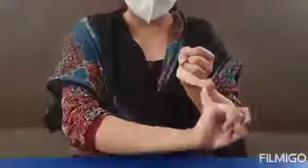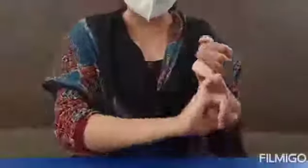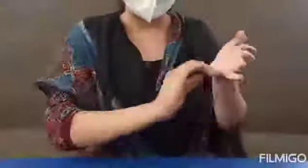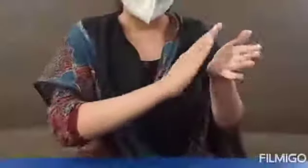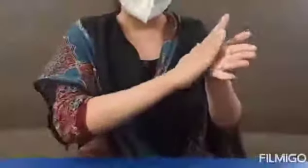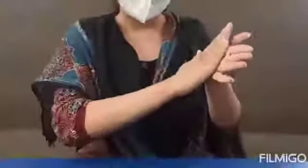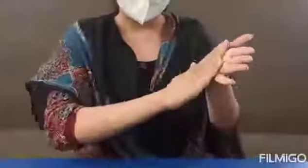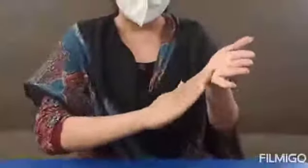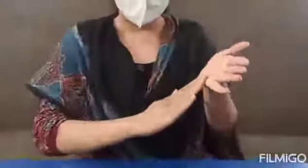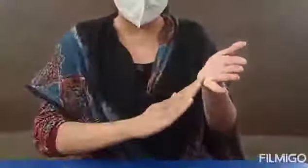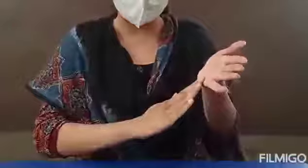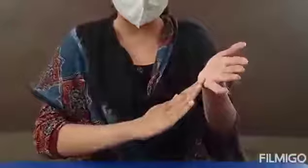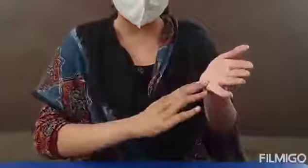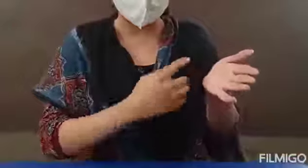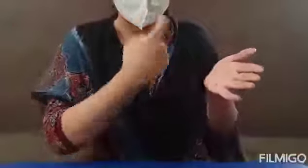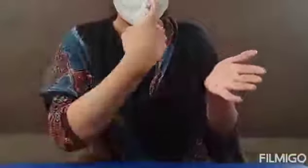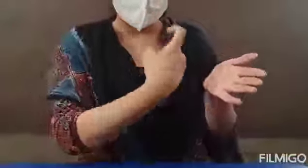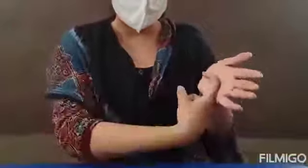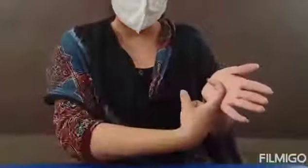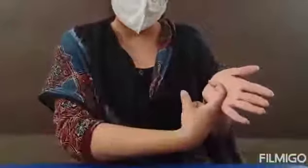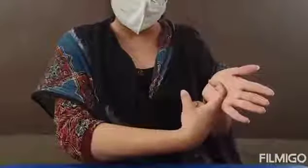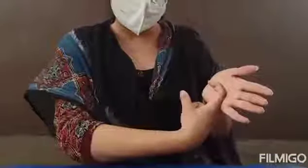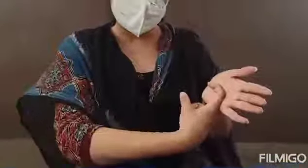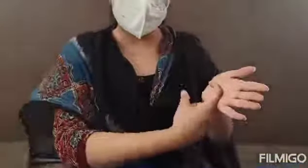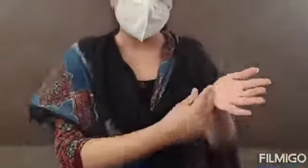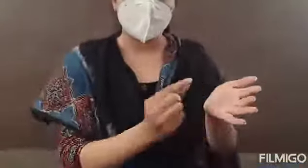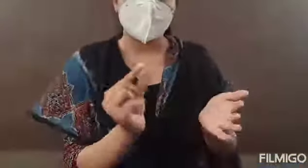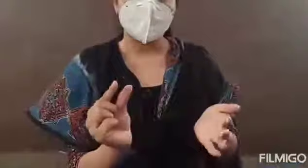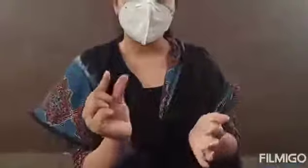એસ એચ આર યુ